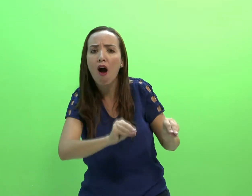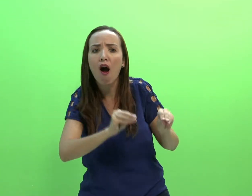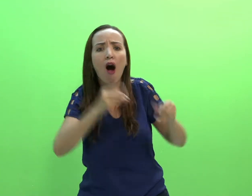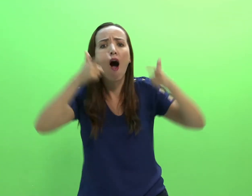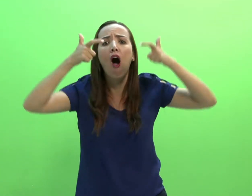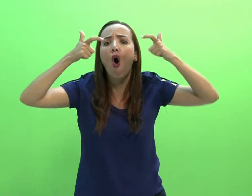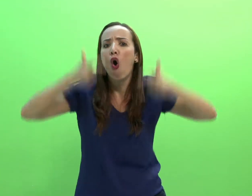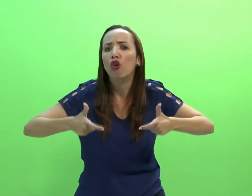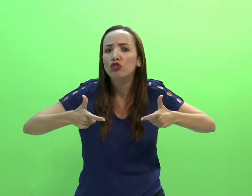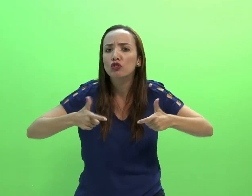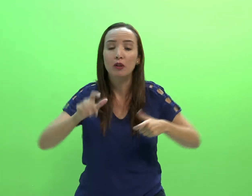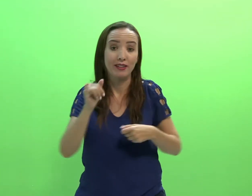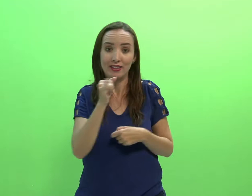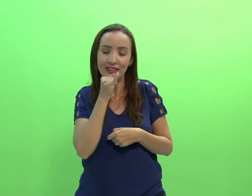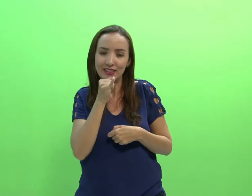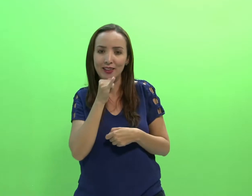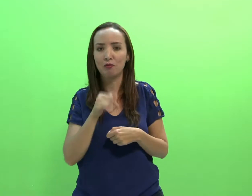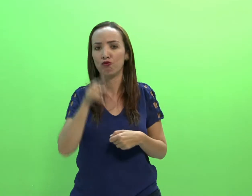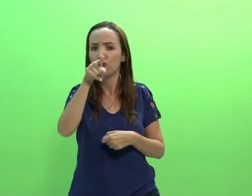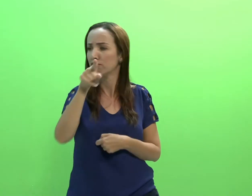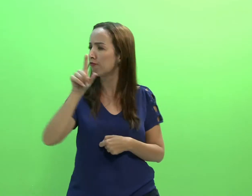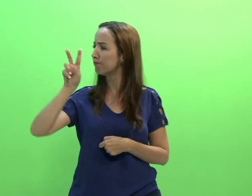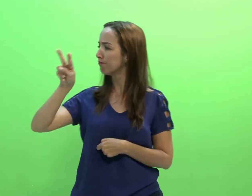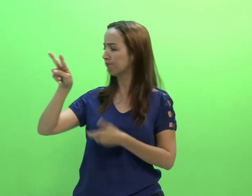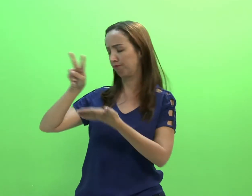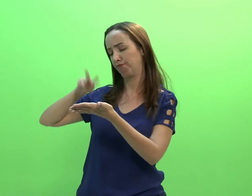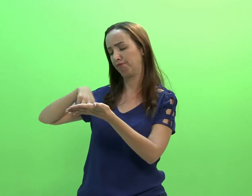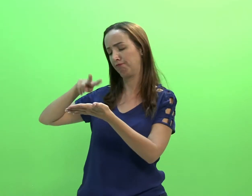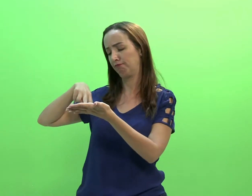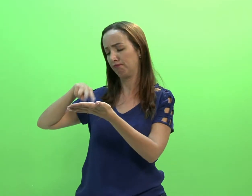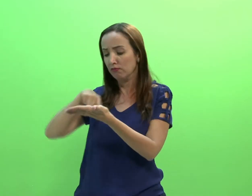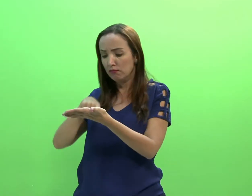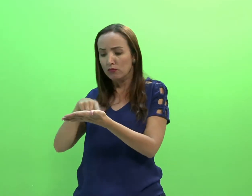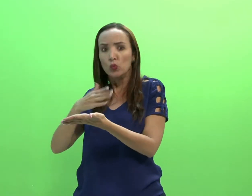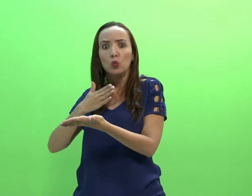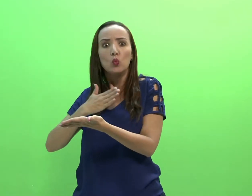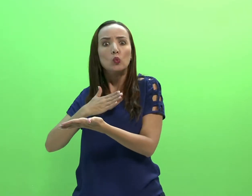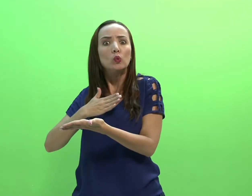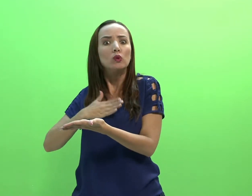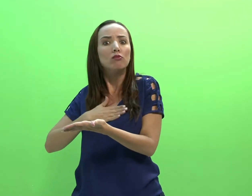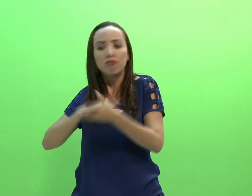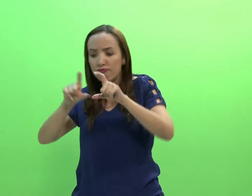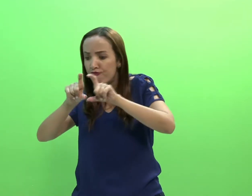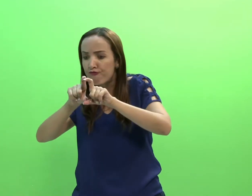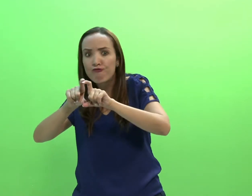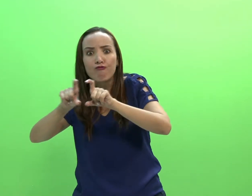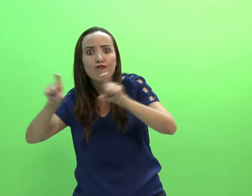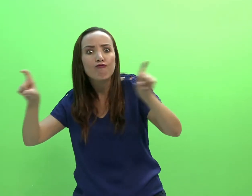De onde você tirou essa informação? Então, você leu um documento,